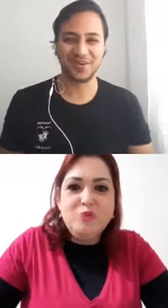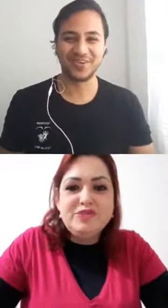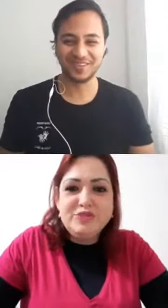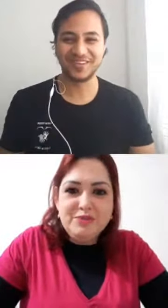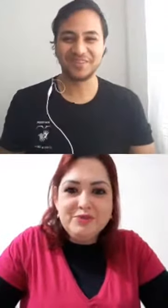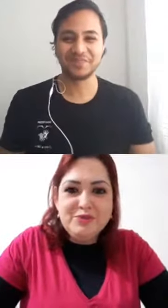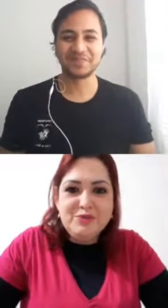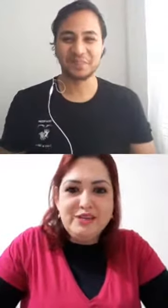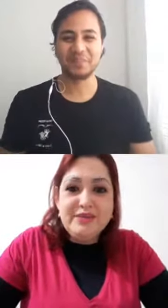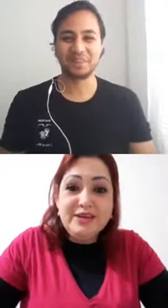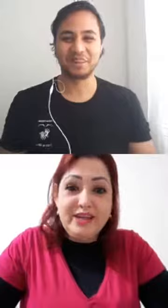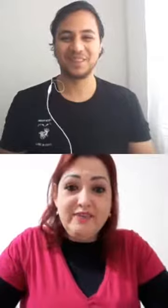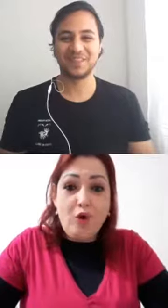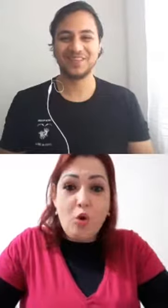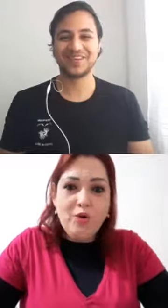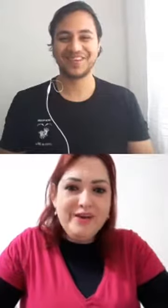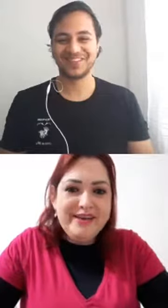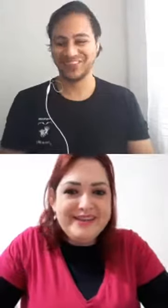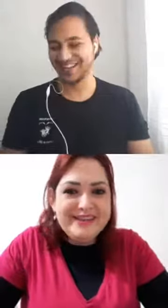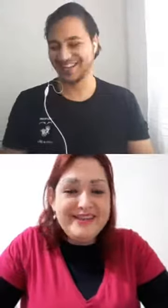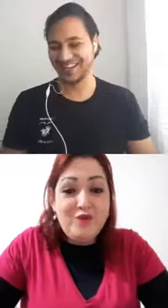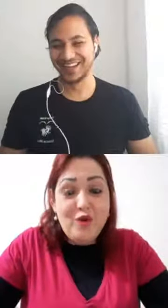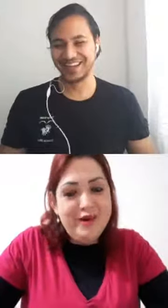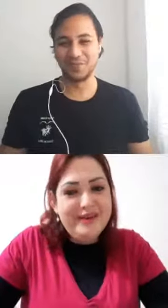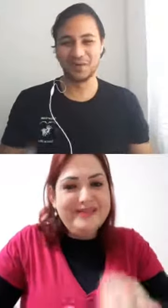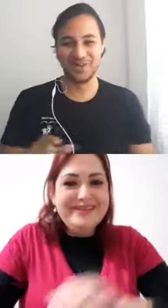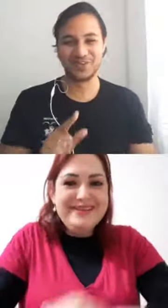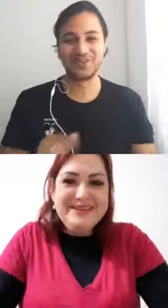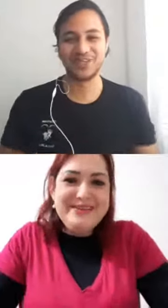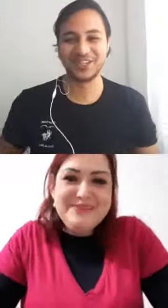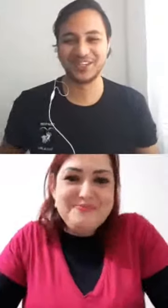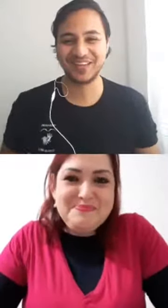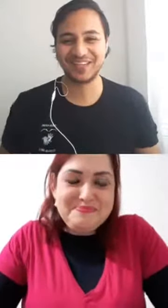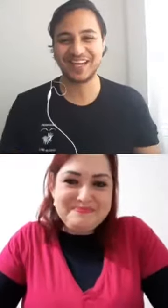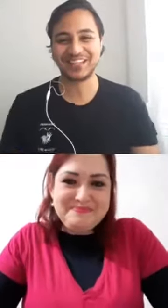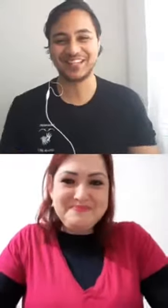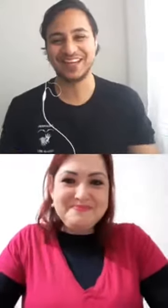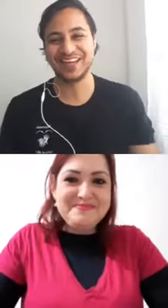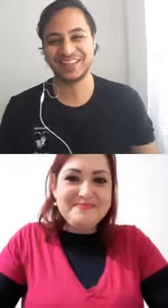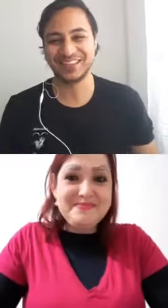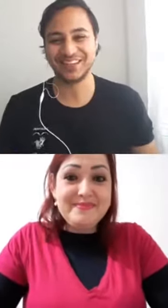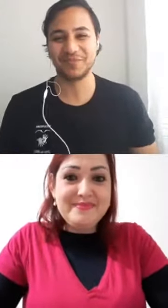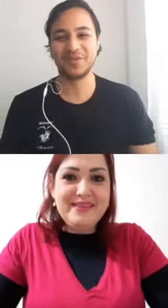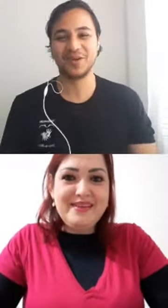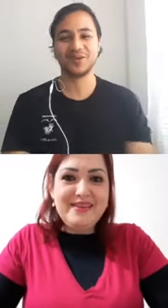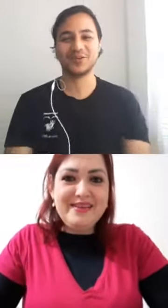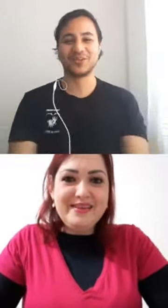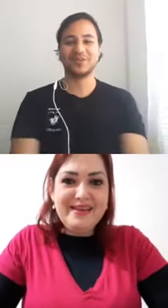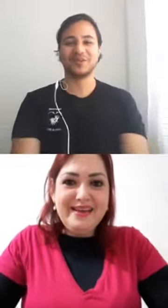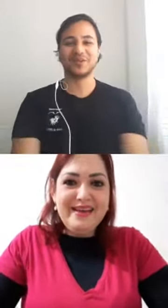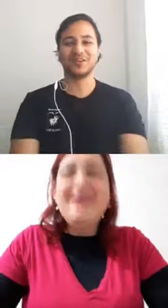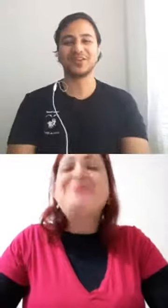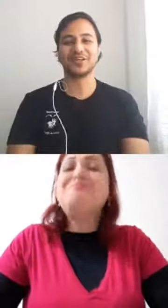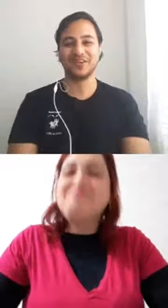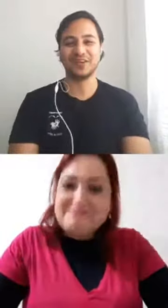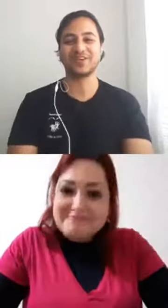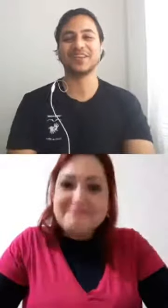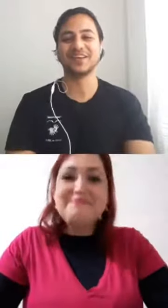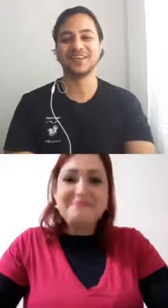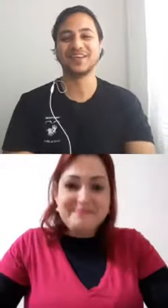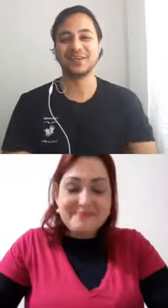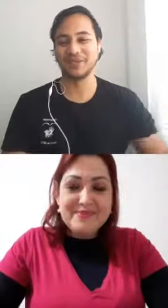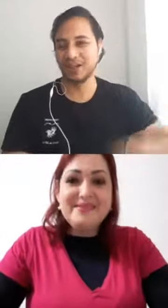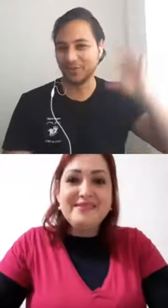Muito Como bom. diz o meu sobrinho, incrível. Incrível. Incrível. E o primeiro surdo a gente nunca esquece, né, Jana? O primeiro aluno, né? O primeiro aluno que a gente vai